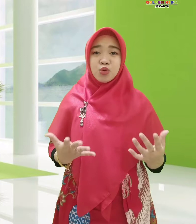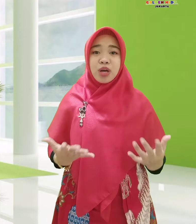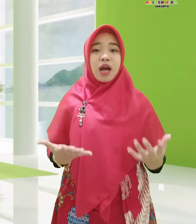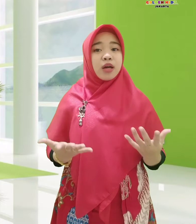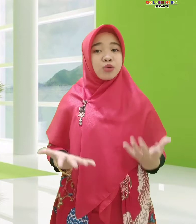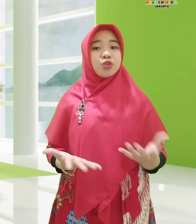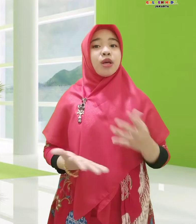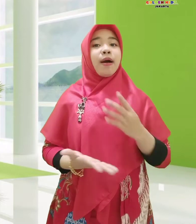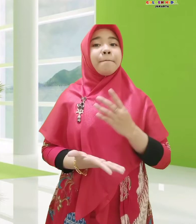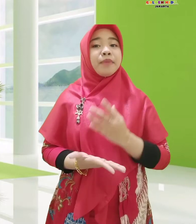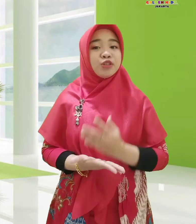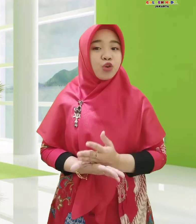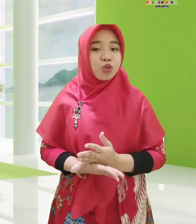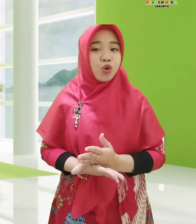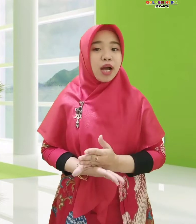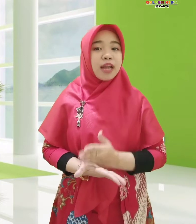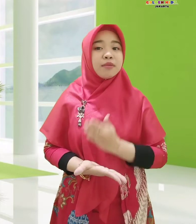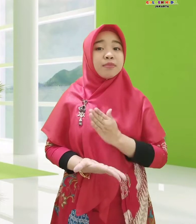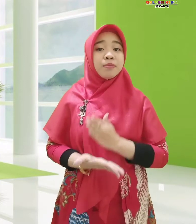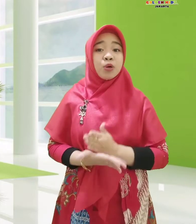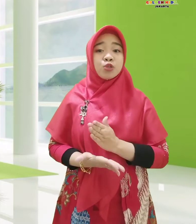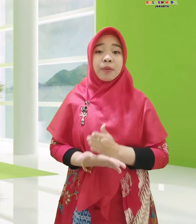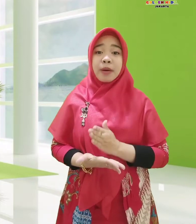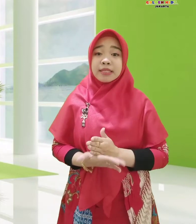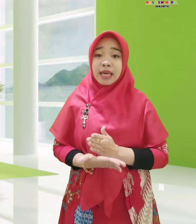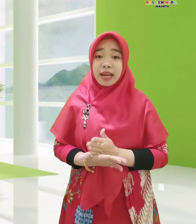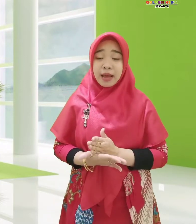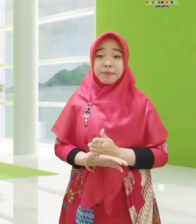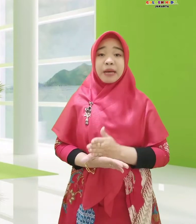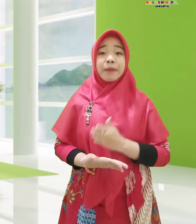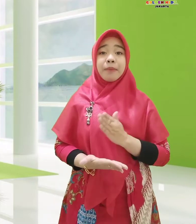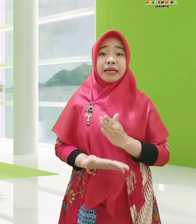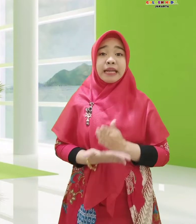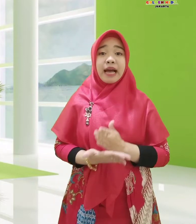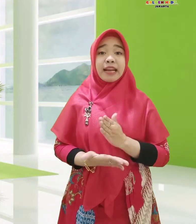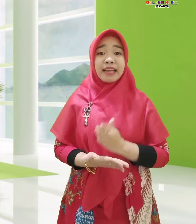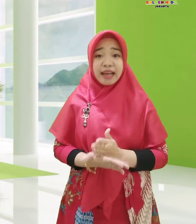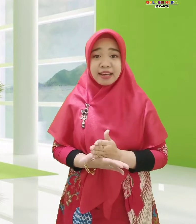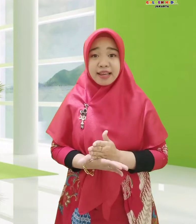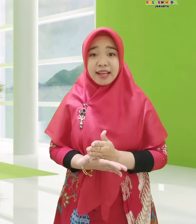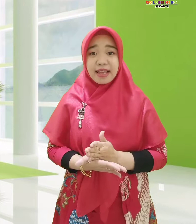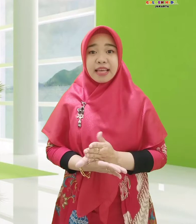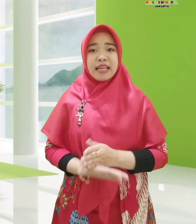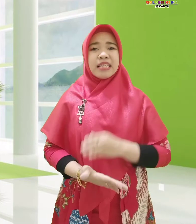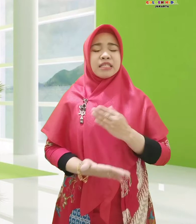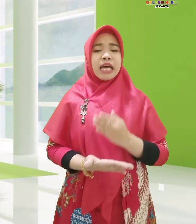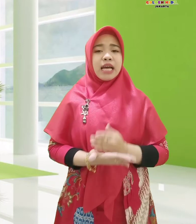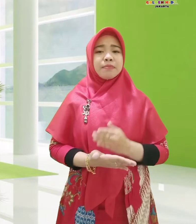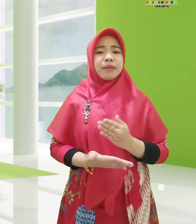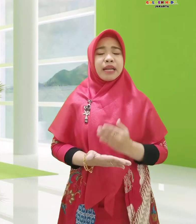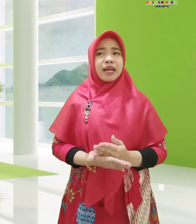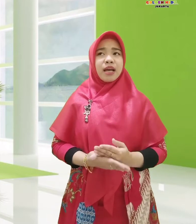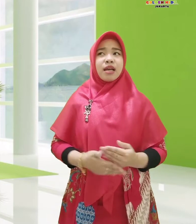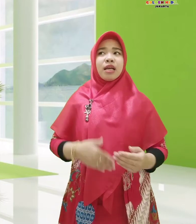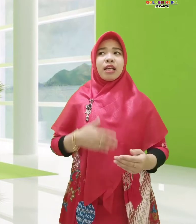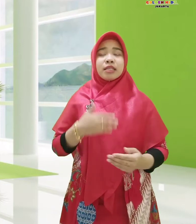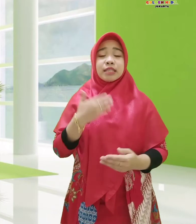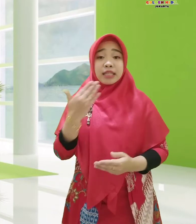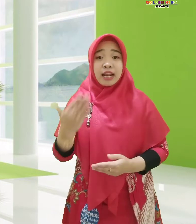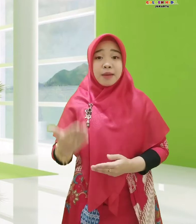juga harus mencontohkan mengucapkan salam kepada anak saat mereka setelah